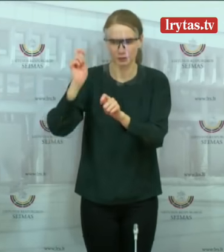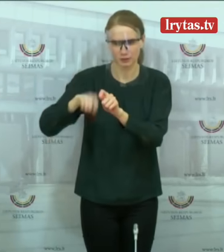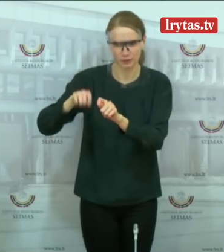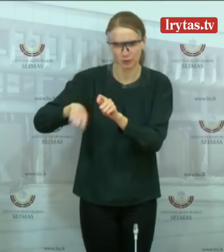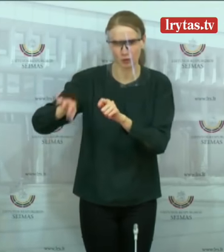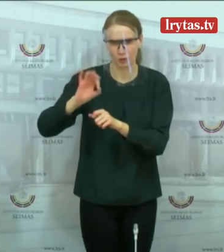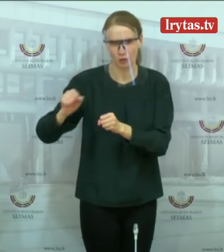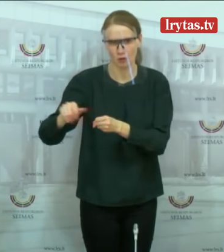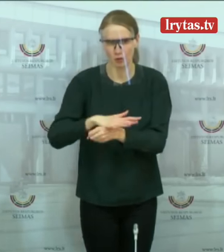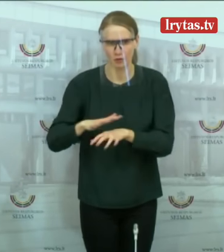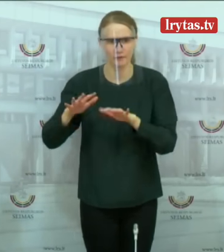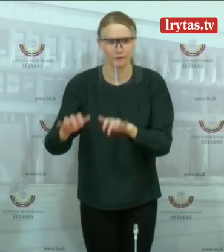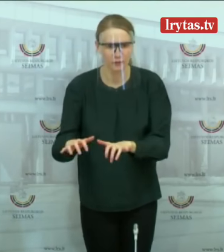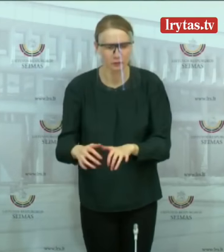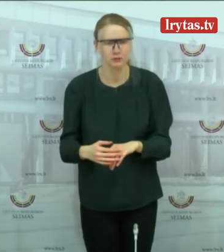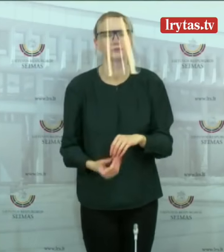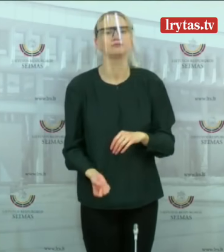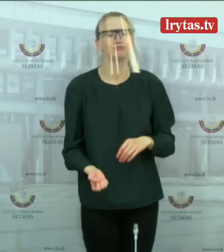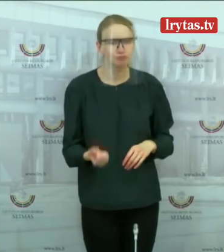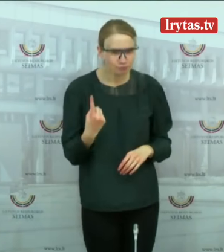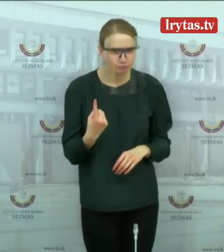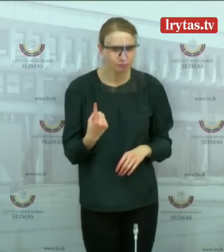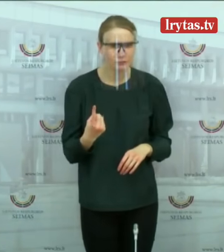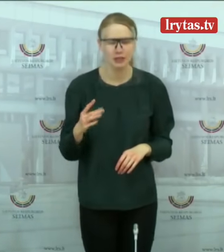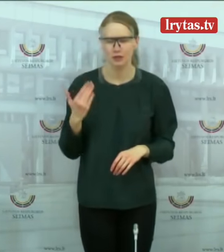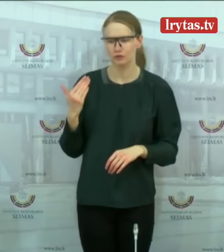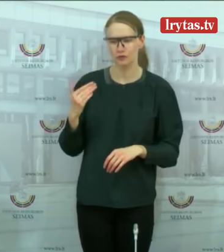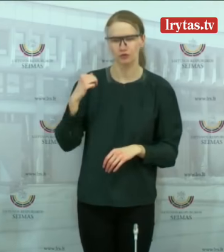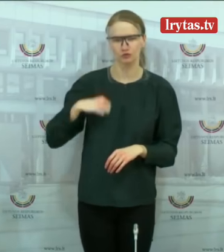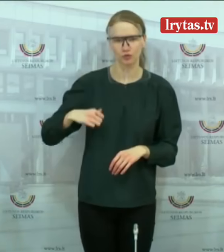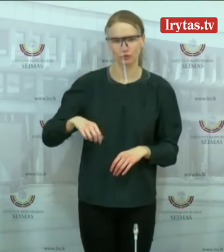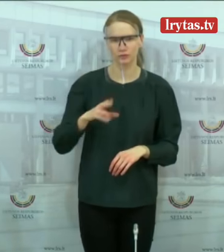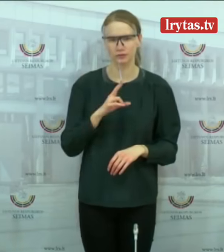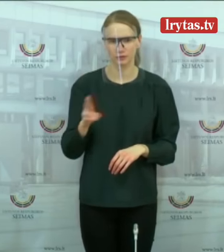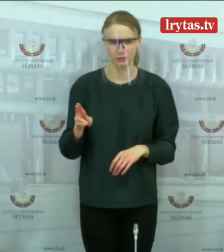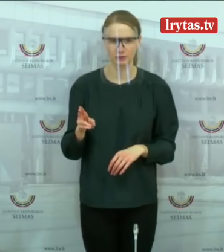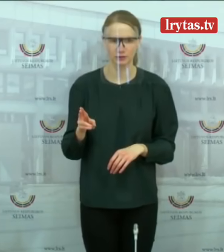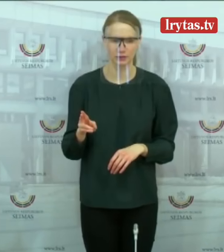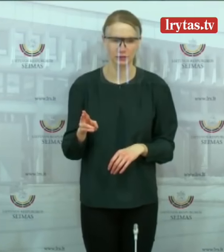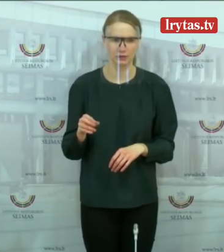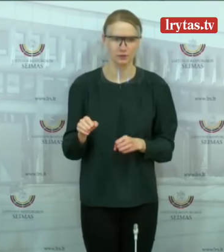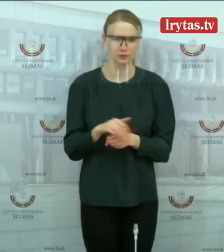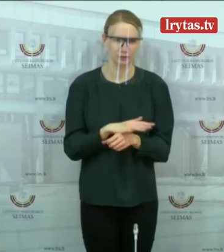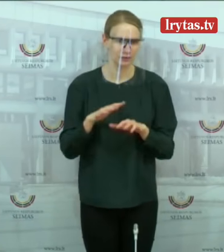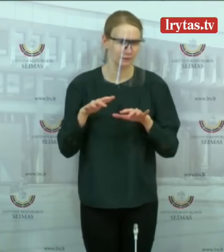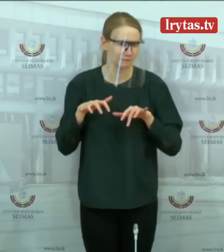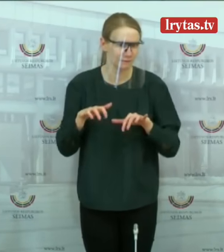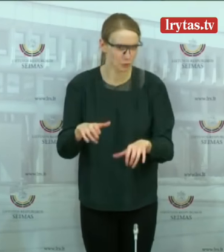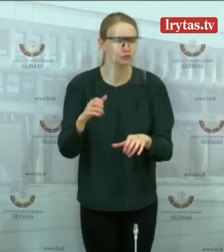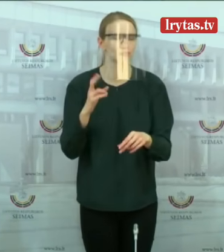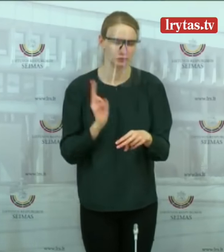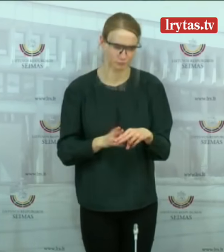dėl COVID-19 ir išaiškinta, kad šis asmuo, yra, jo tyrimo rezultatas yra